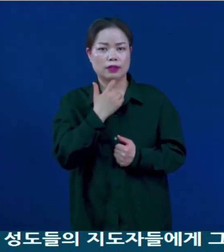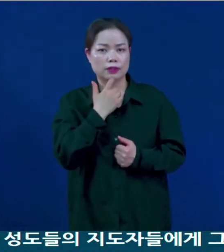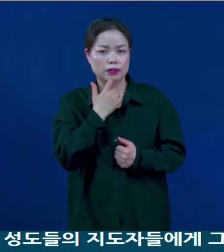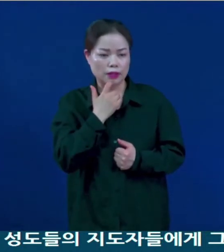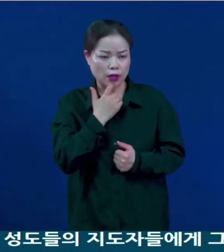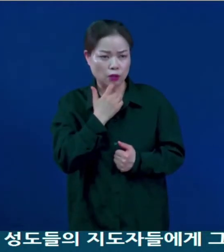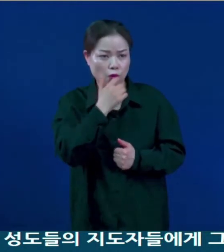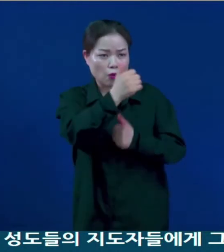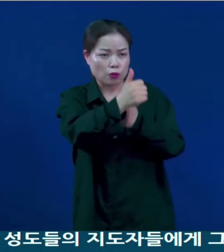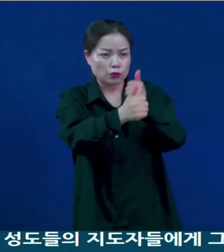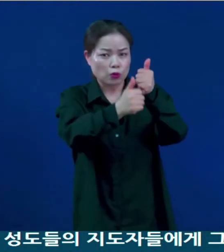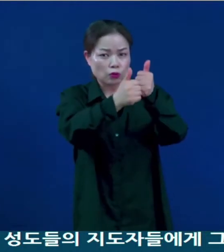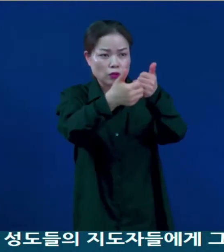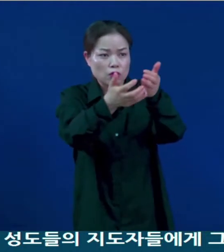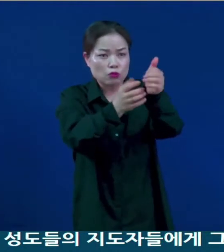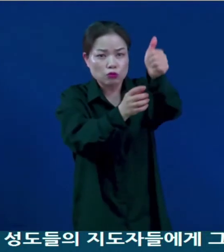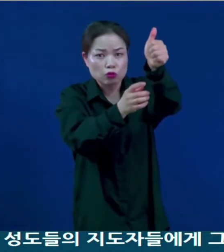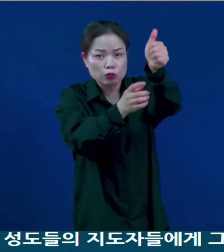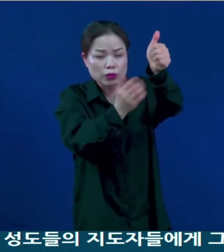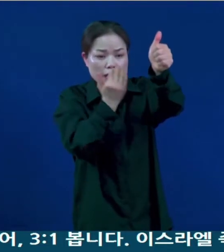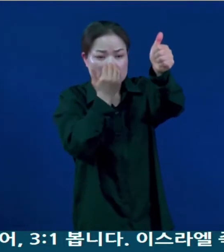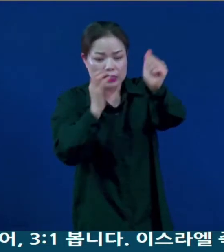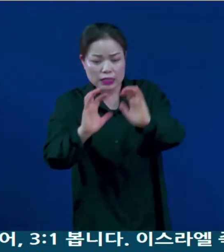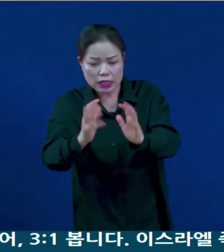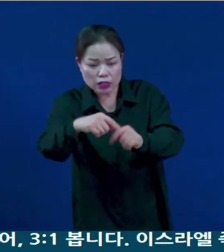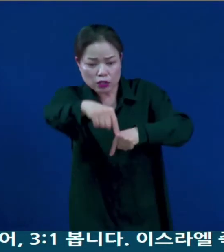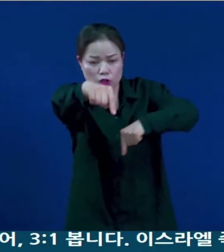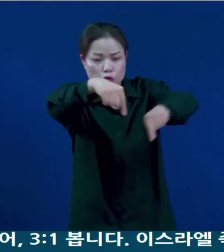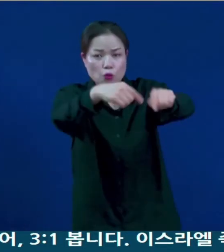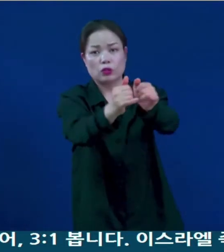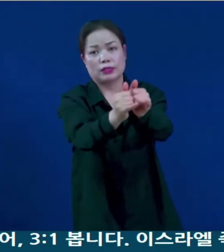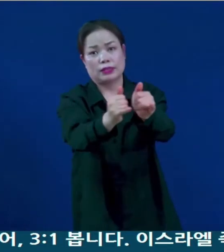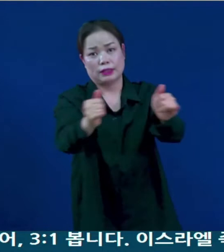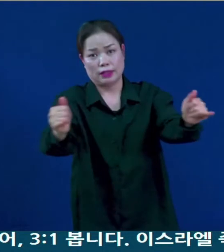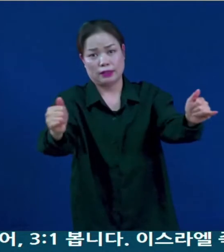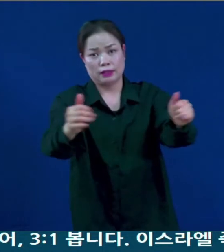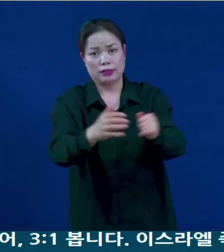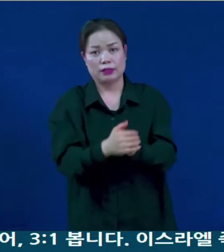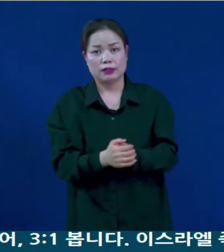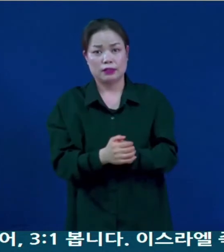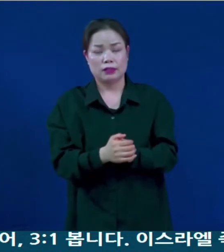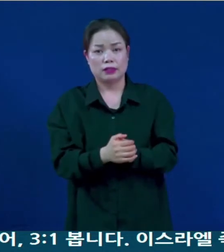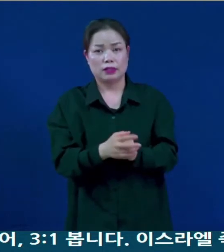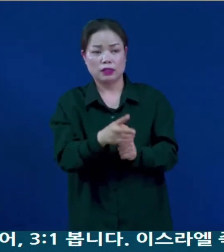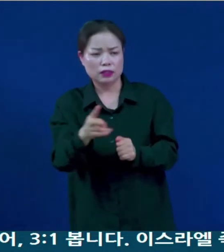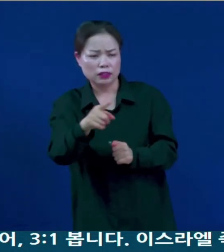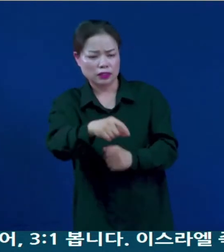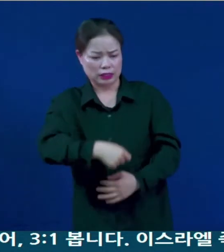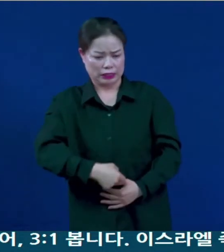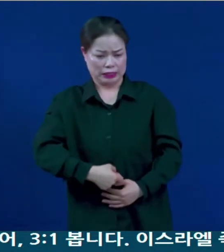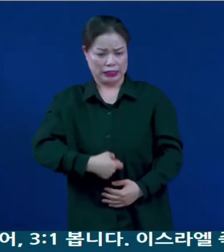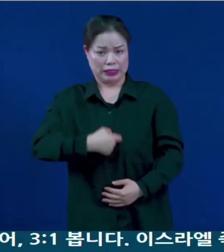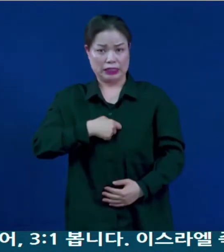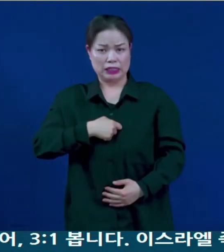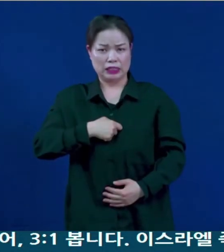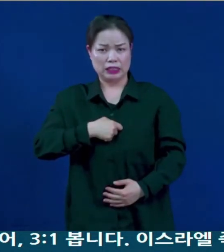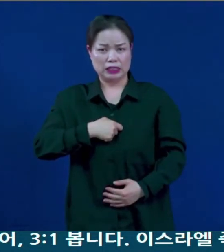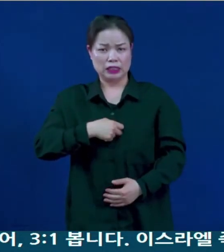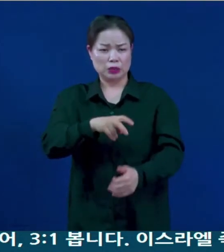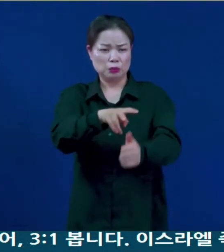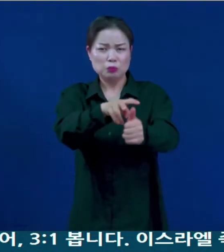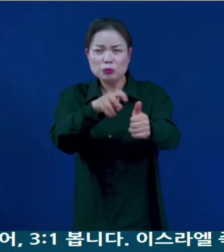족속의 우두머리들과 이스라엘 족속의 통치자들 곧 정의를